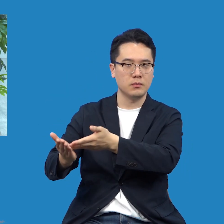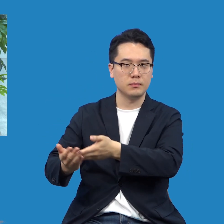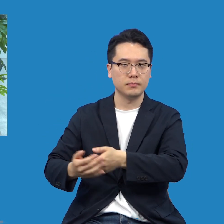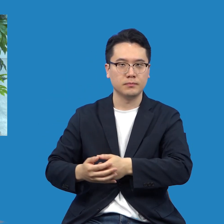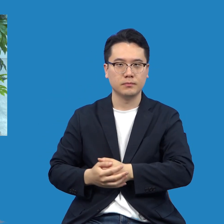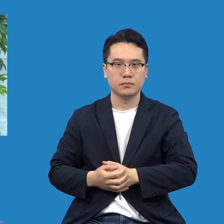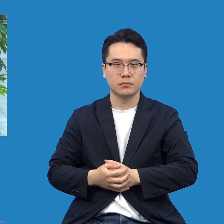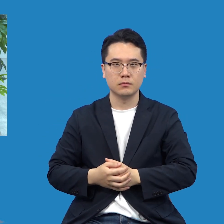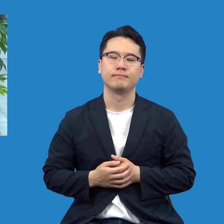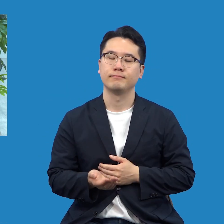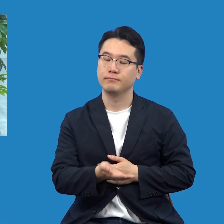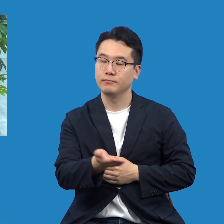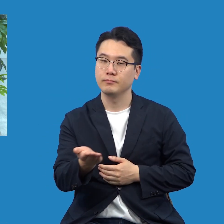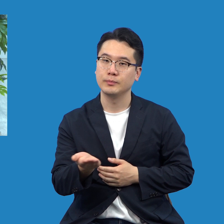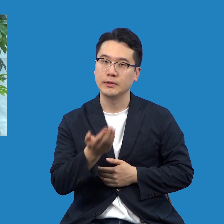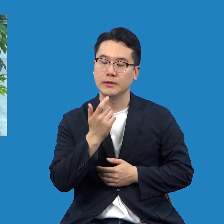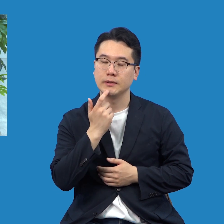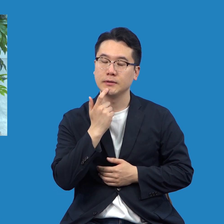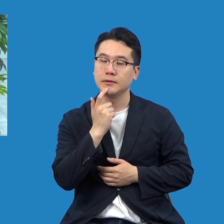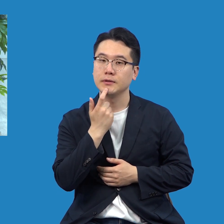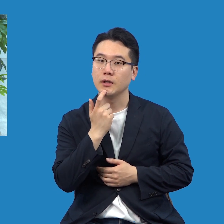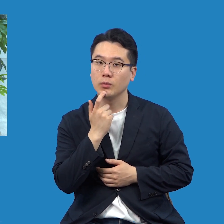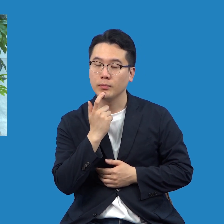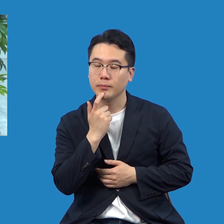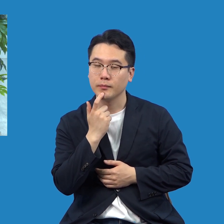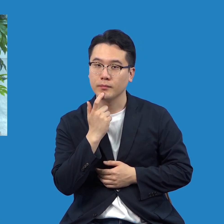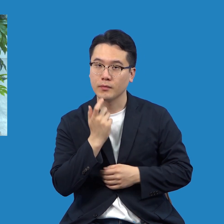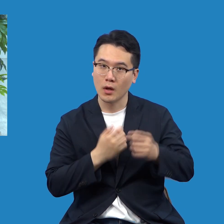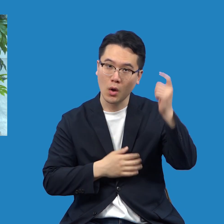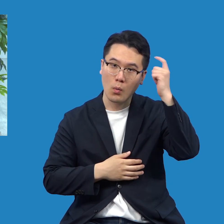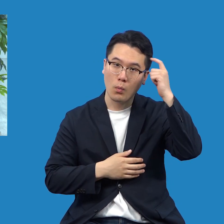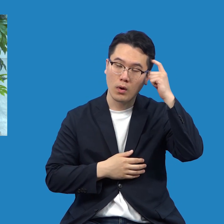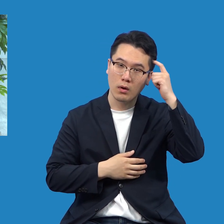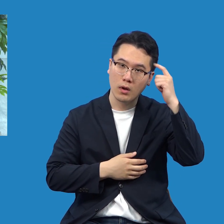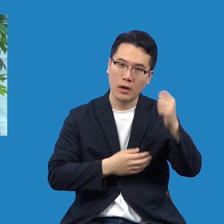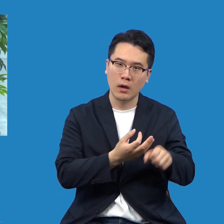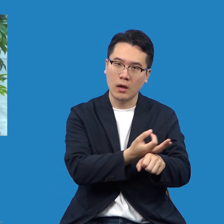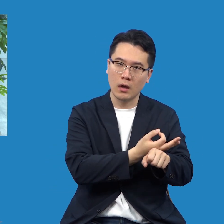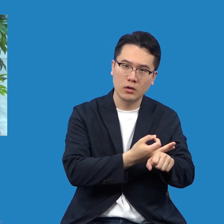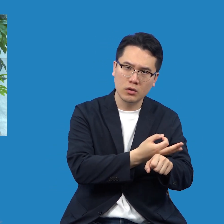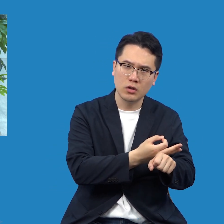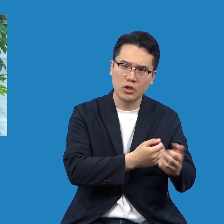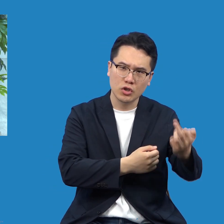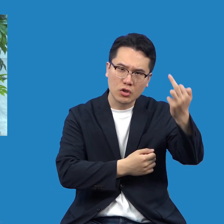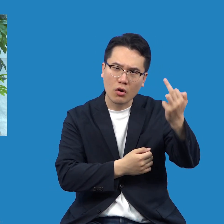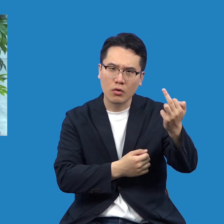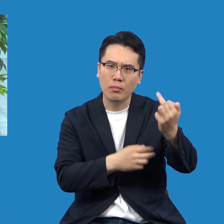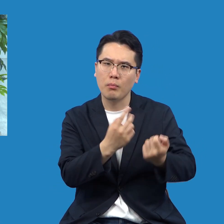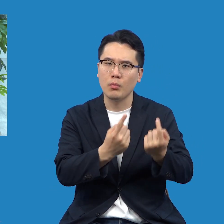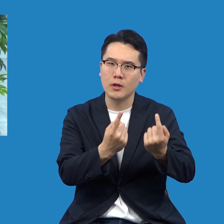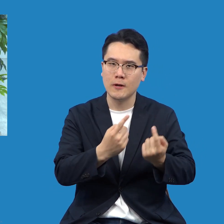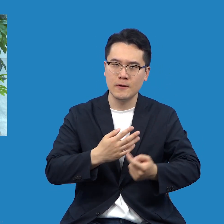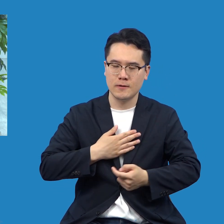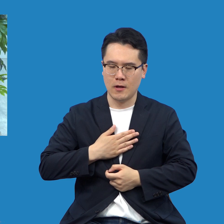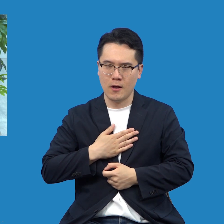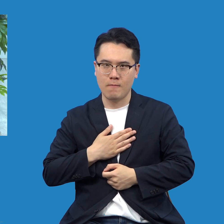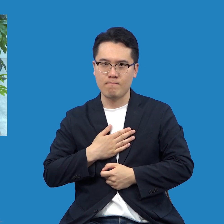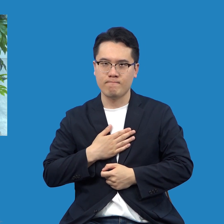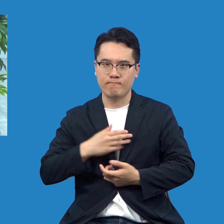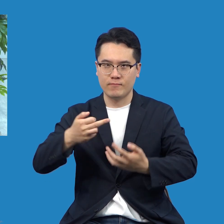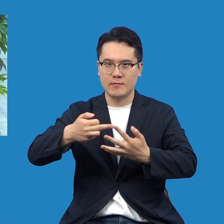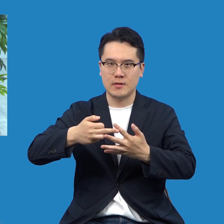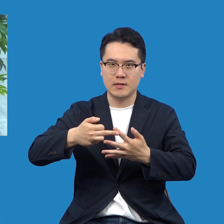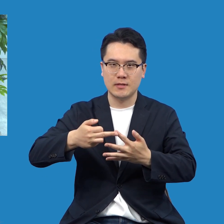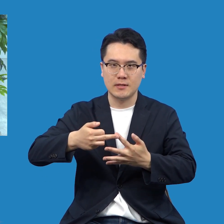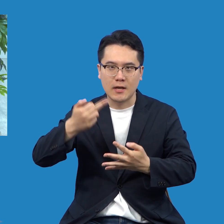여러분, 야곱이 왜 에서 형을 제치고 그 장자의 이 명분 그걸